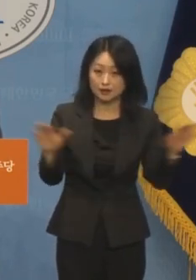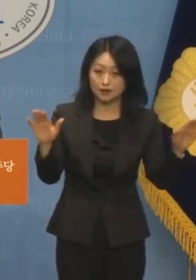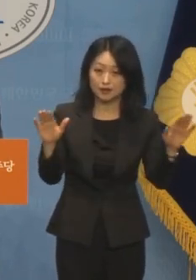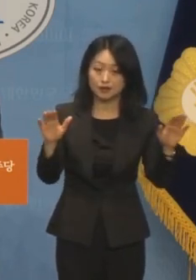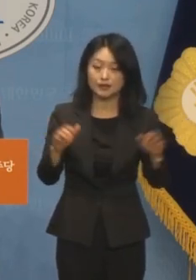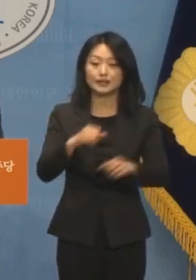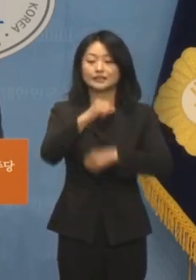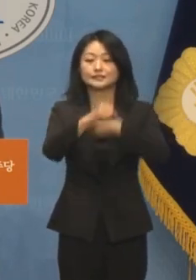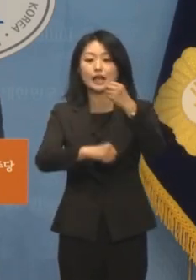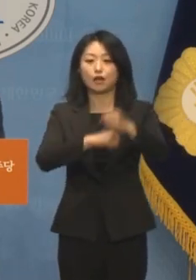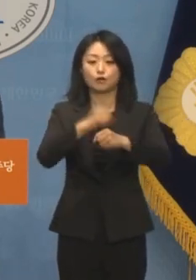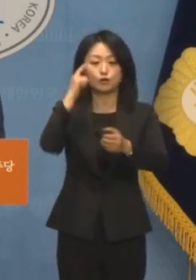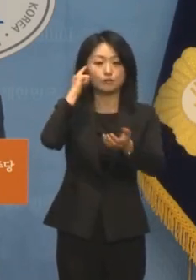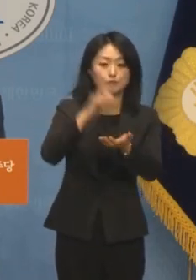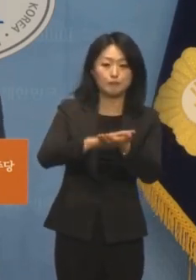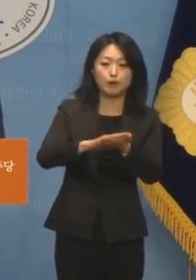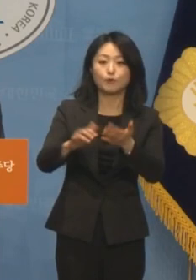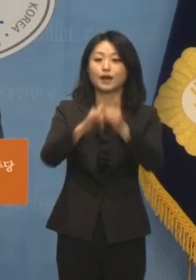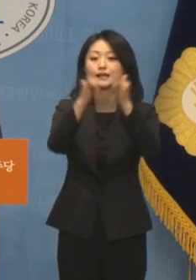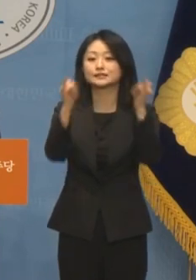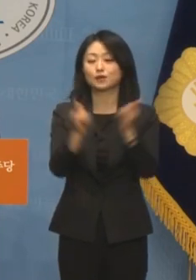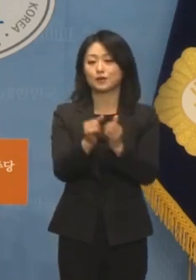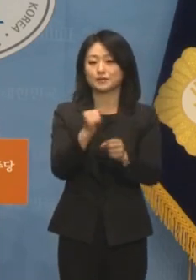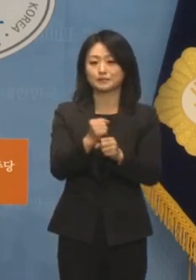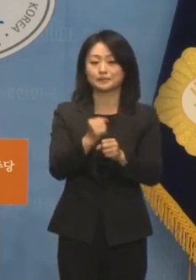꿈을 되살려낼 것입니다.